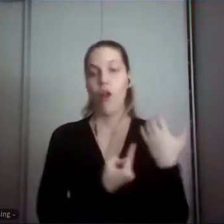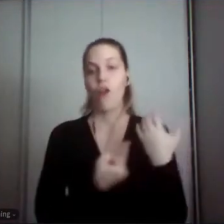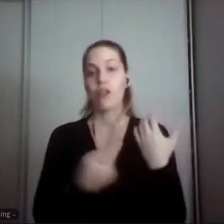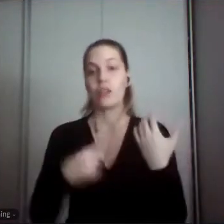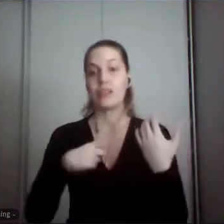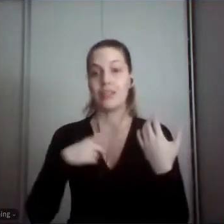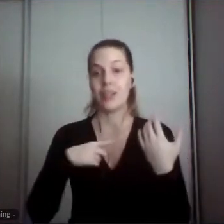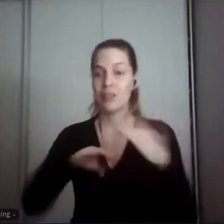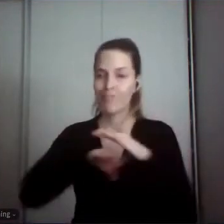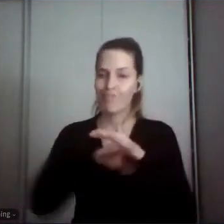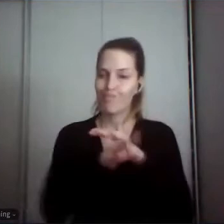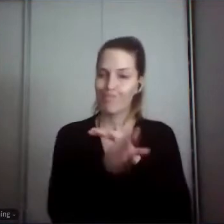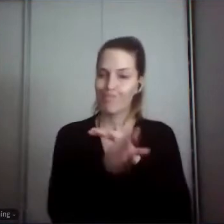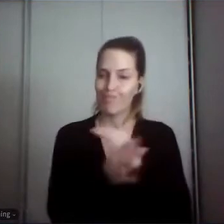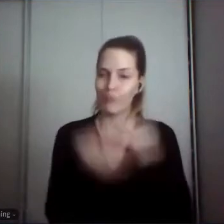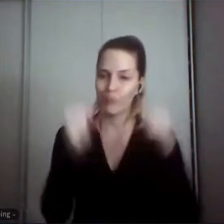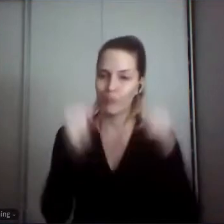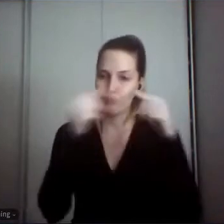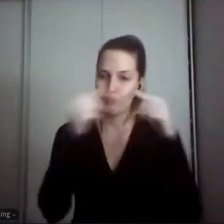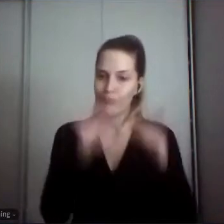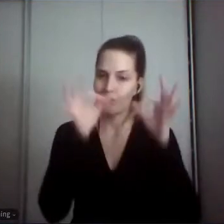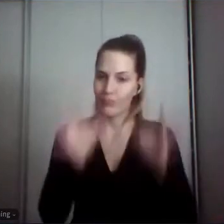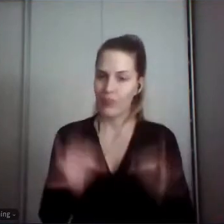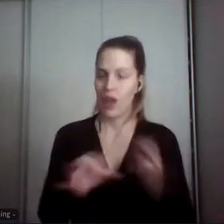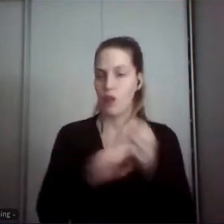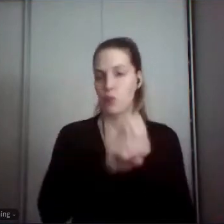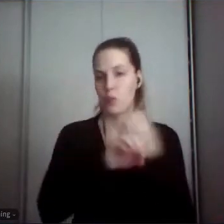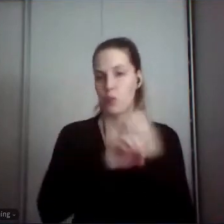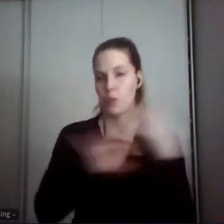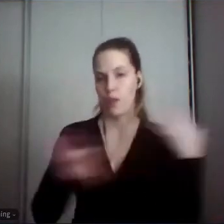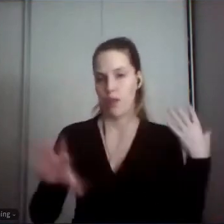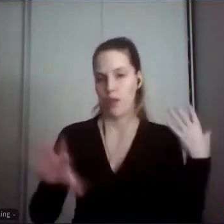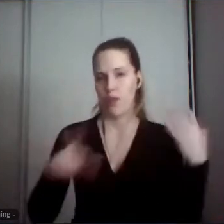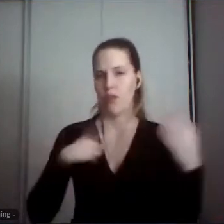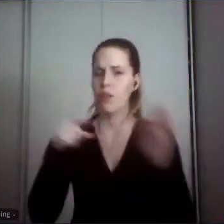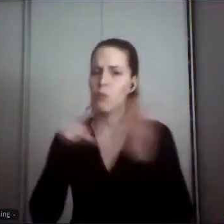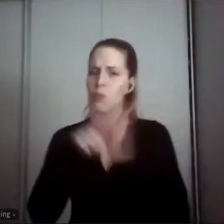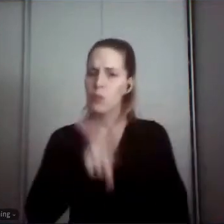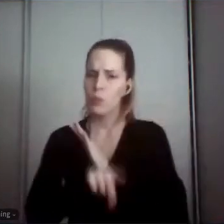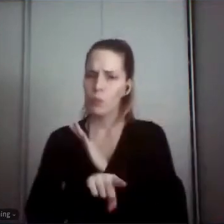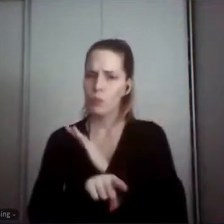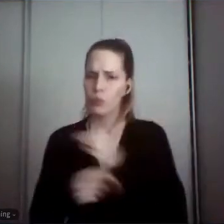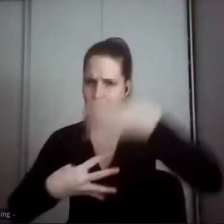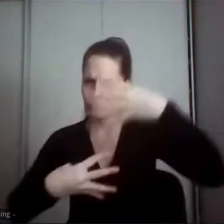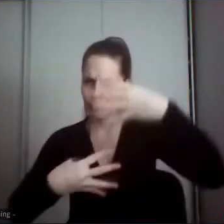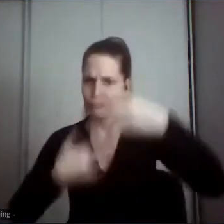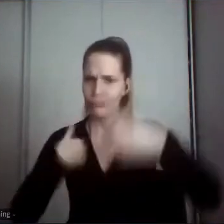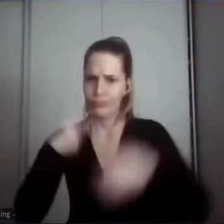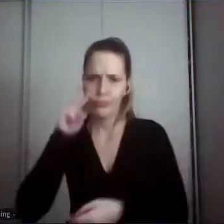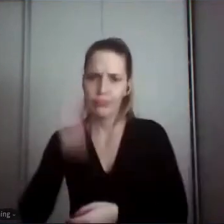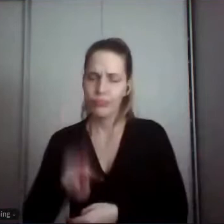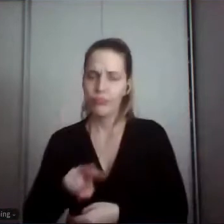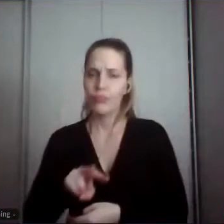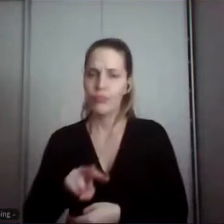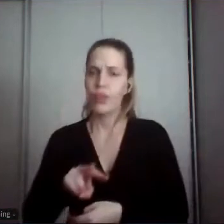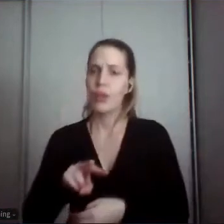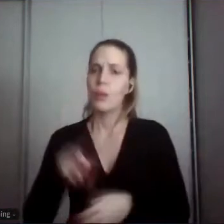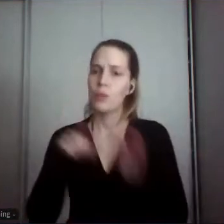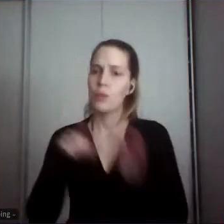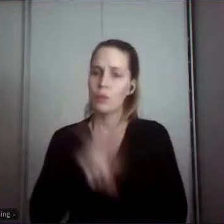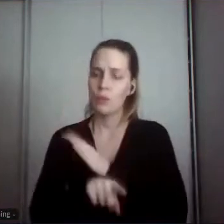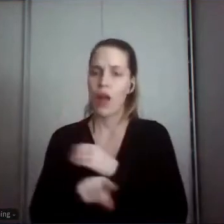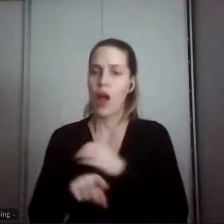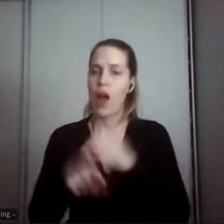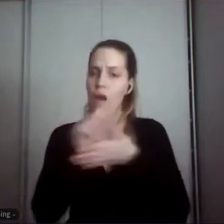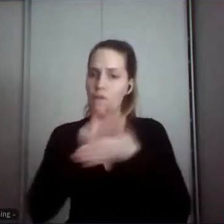essa modalidade, tá? Teve uma pergunta que passou ali sobre a questão de se as avaliações serão presenciais ou em EAD. O que a gente está